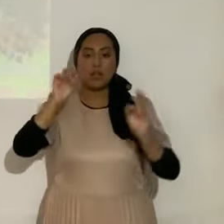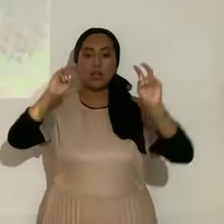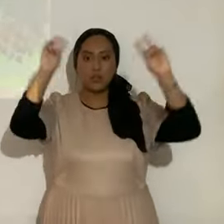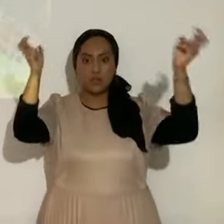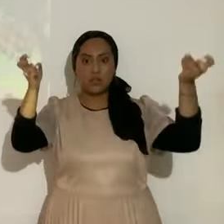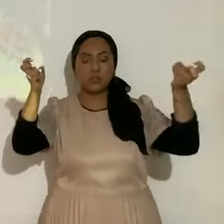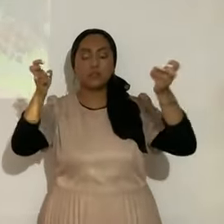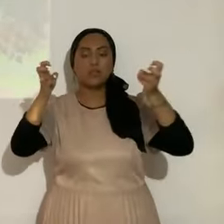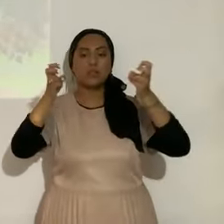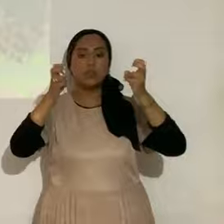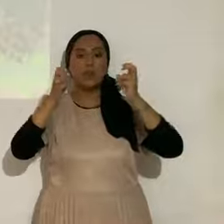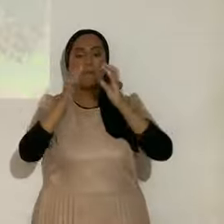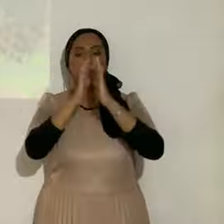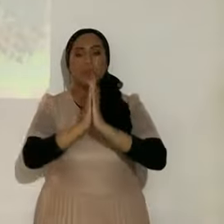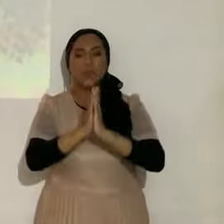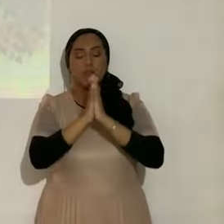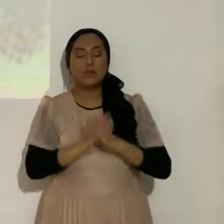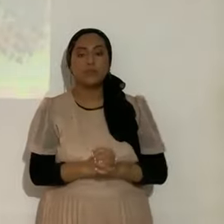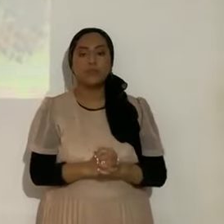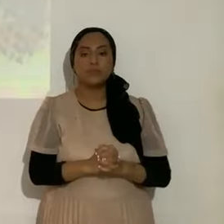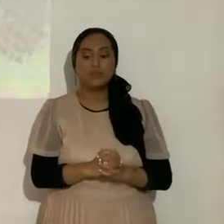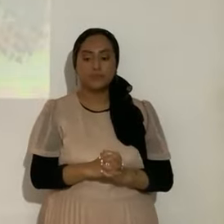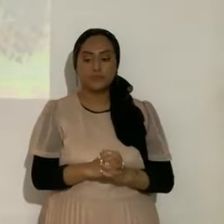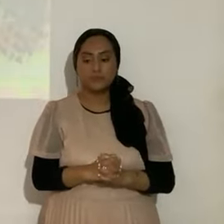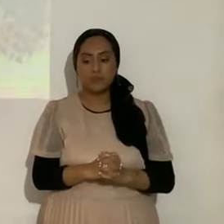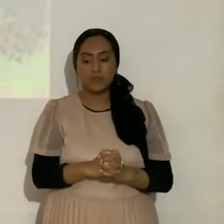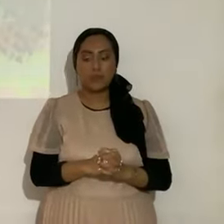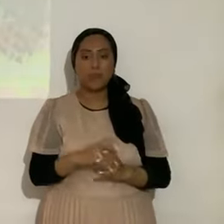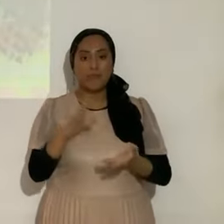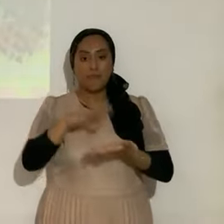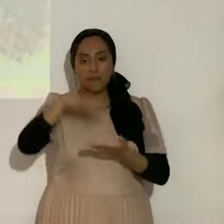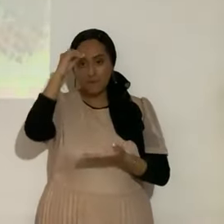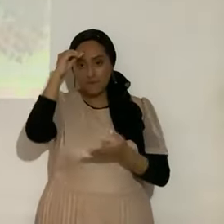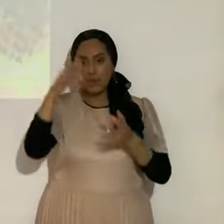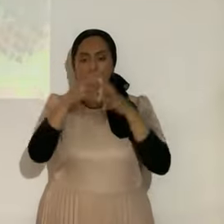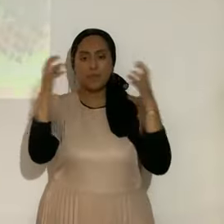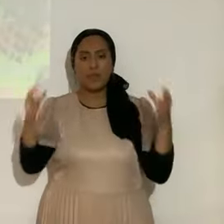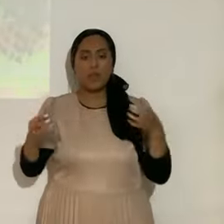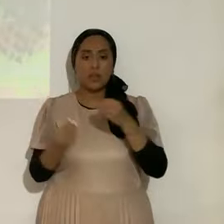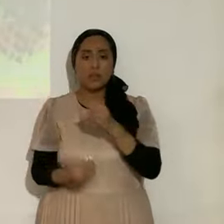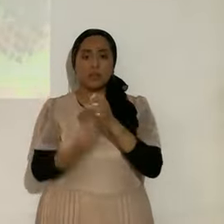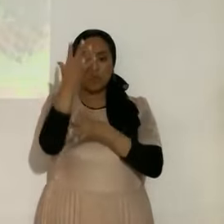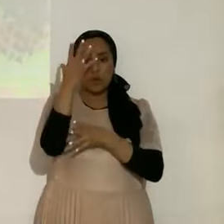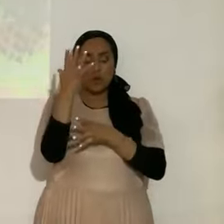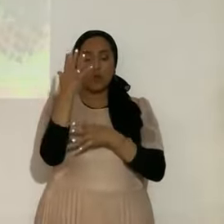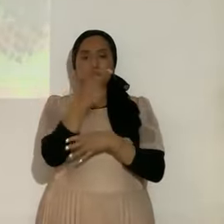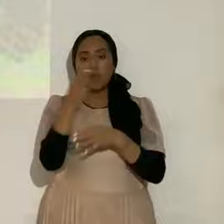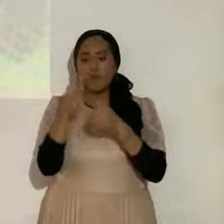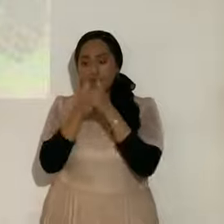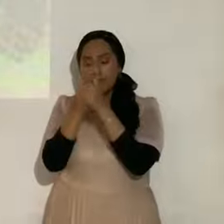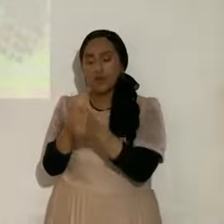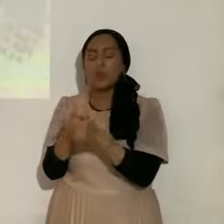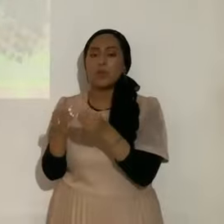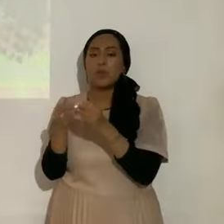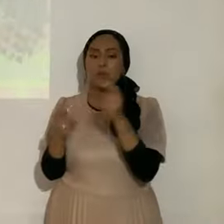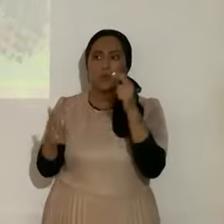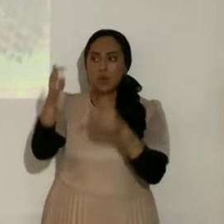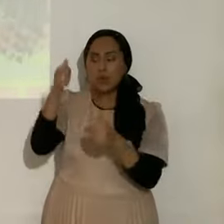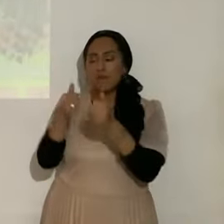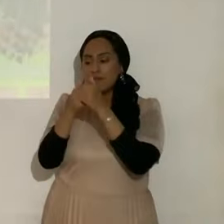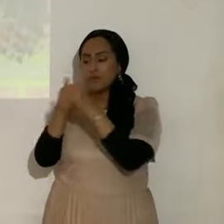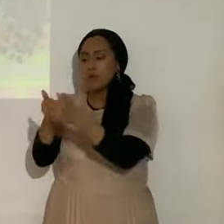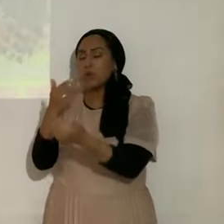el curso de oración. El curso de oración, y vas a aprender mucho y vas a crecer y tu inclinación será más grande a hacer el